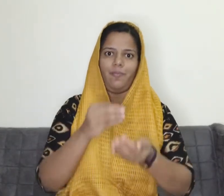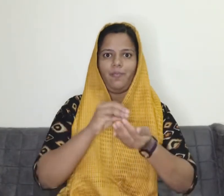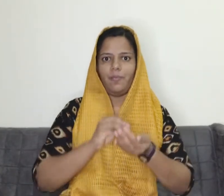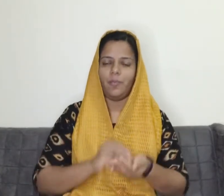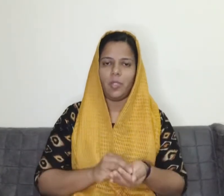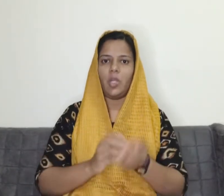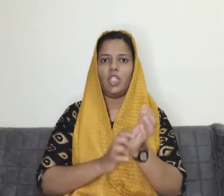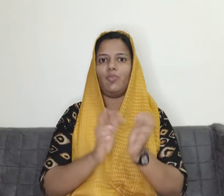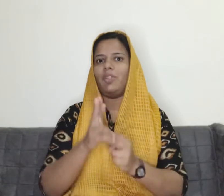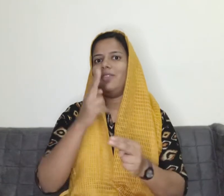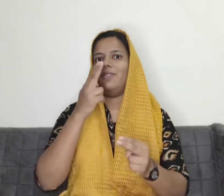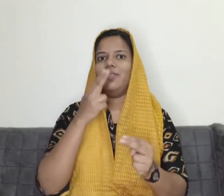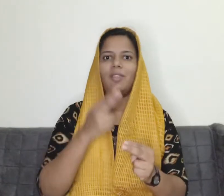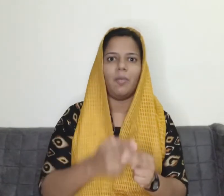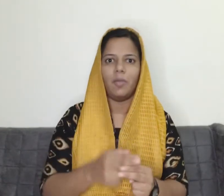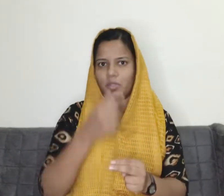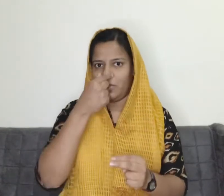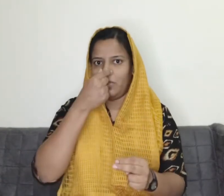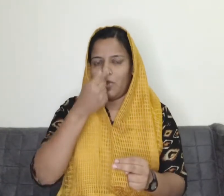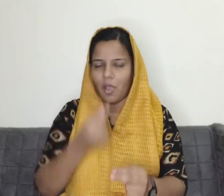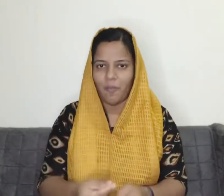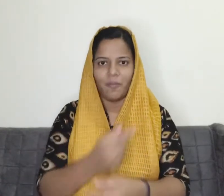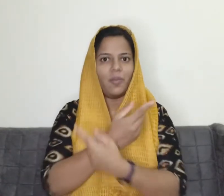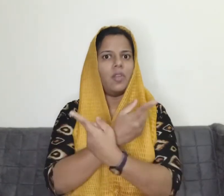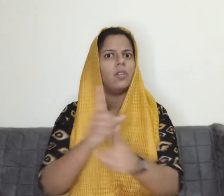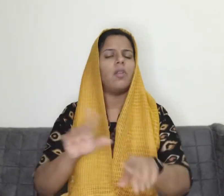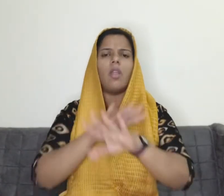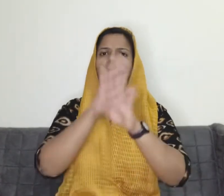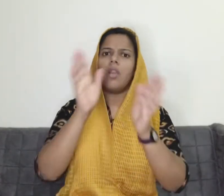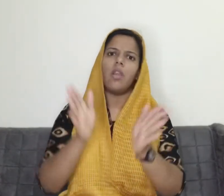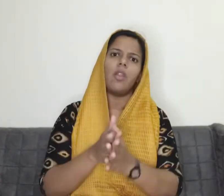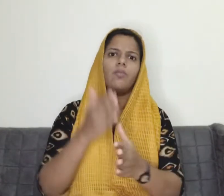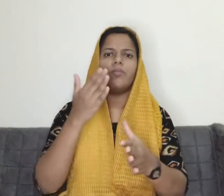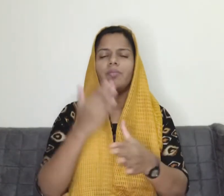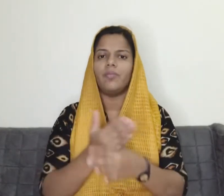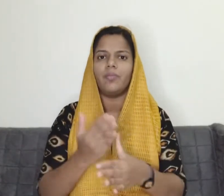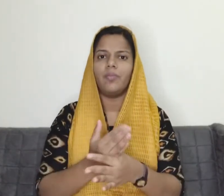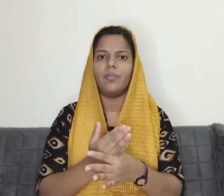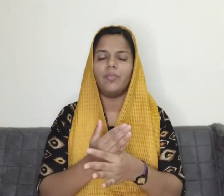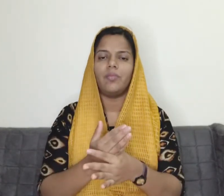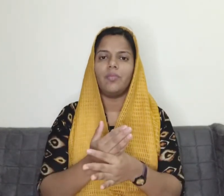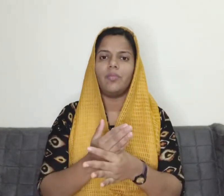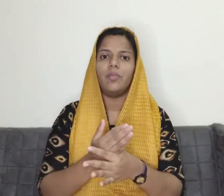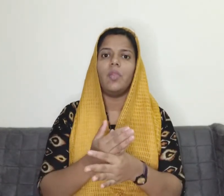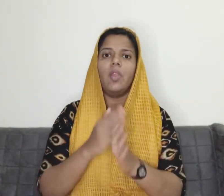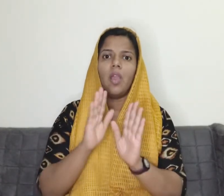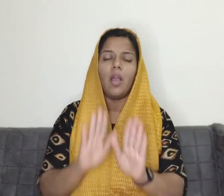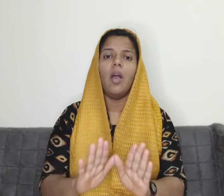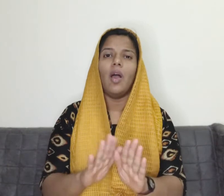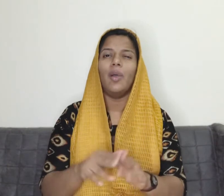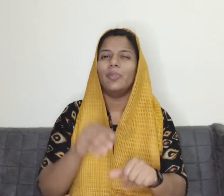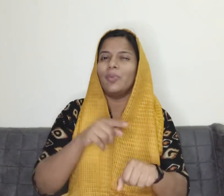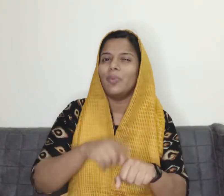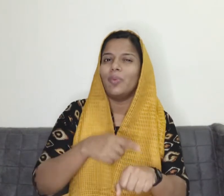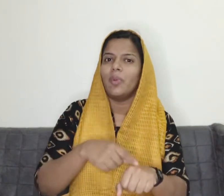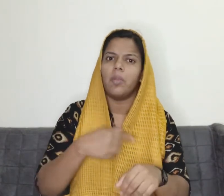കർത്താവായ യേശു ക്രിസ്തുവിൻ്റെ നാമത്തിൽ നമ്മൾ സ്നാനപ്പെട്ടു, രക്ഷപ്രാപിച്ചു ഒക്കെ ചെയ്തു. പക്ഷേ പ്രിയപ്പെട്ടവരെ, ആമേൻ, ആ ഒരു അനുഭവത്തിൽ